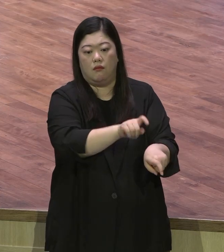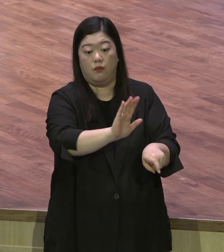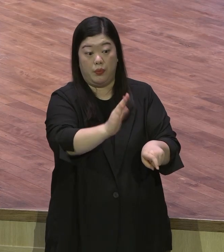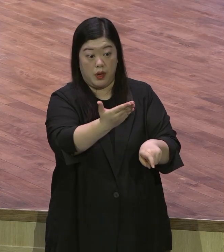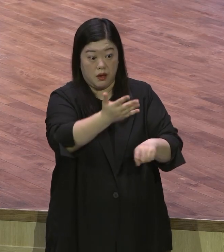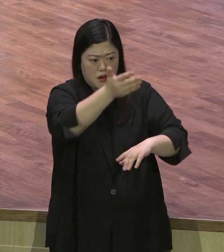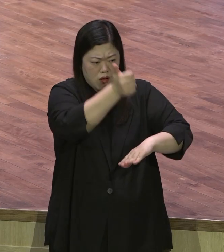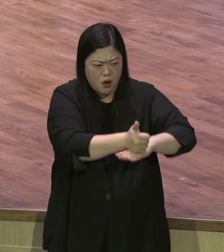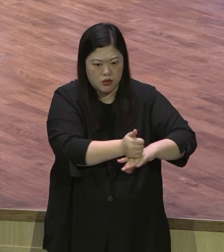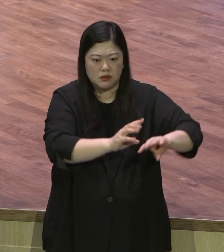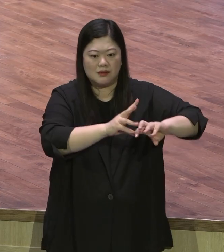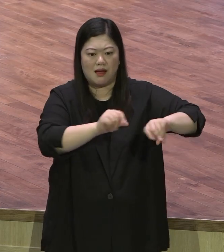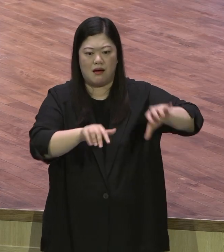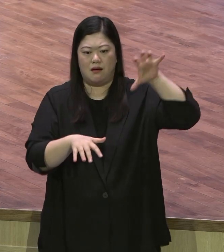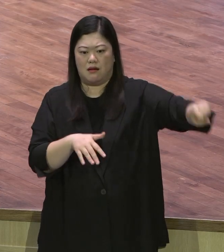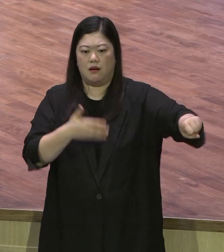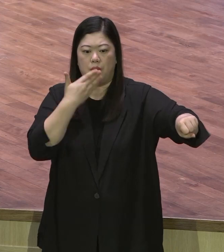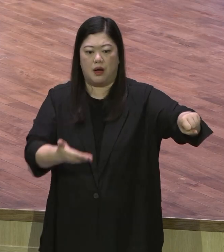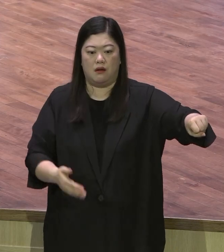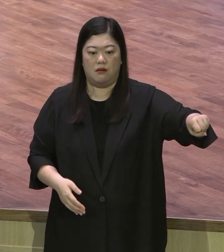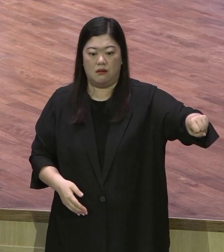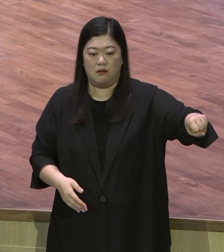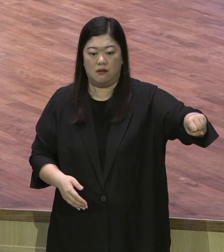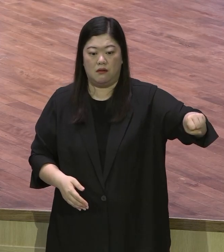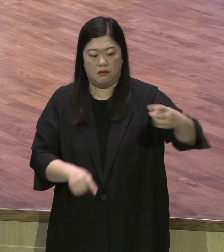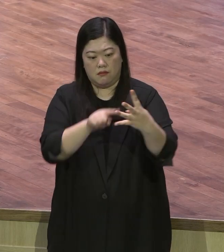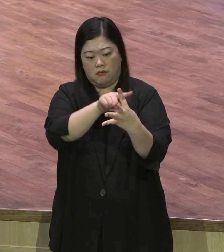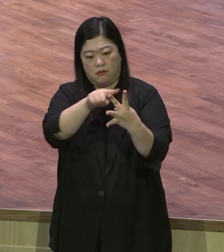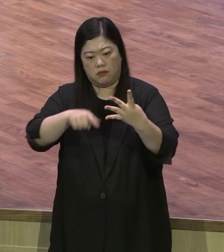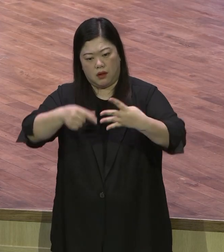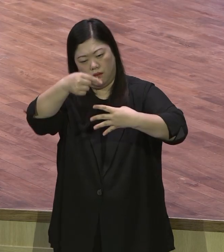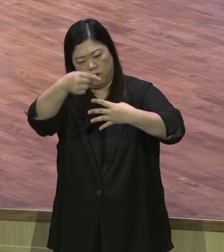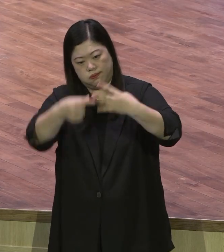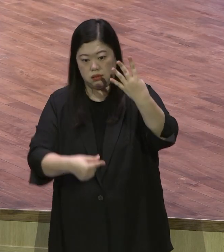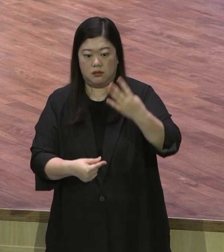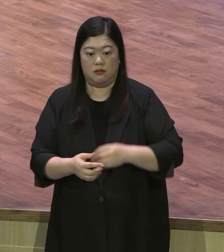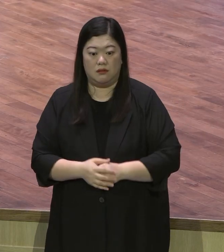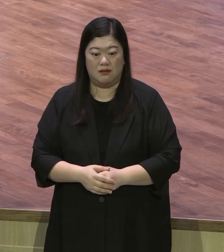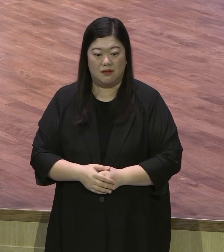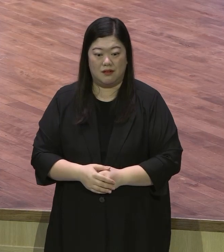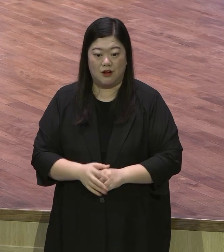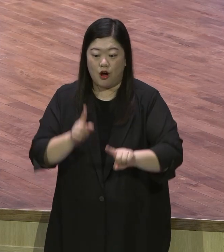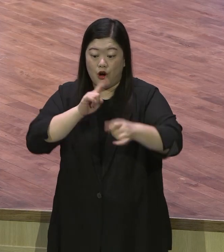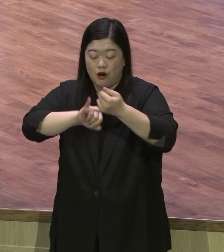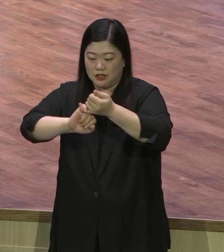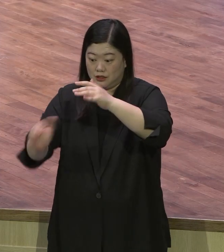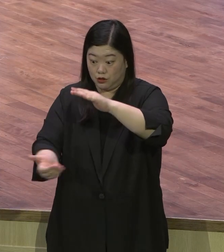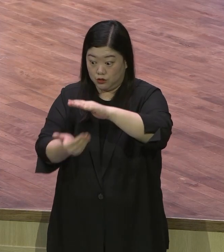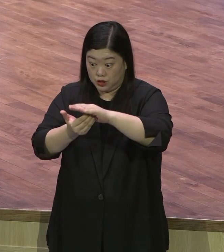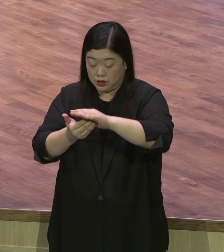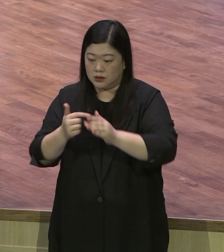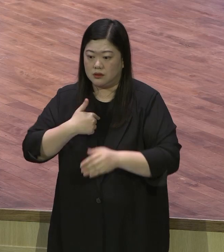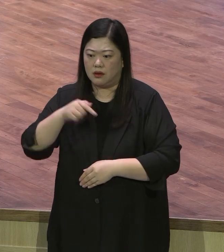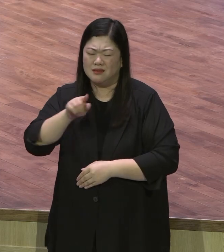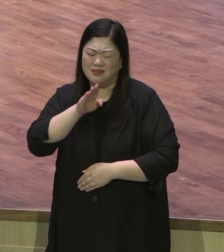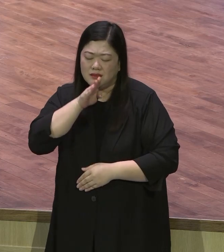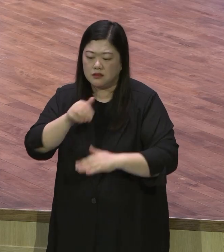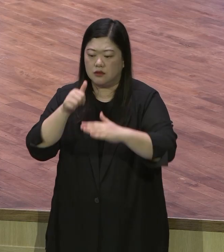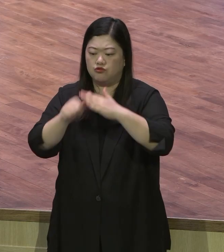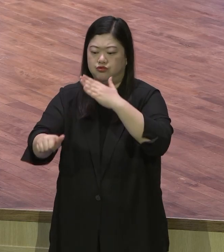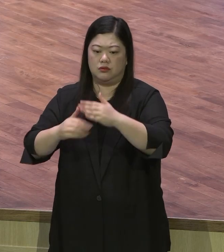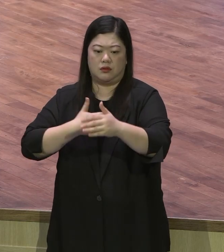된다. 하나님이 주신 예배는 기업을 본인이 얻게 된다. 언약 성취의 주인공의 삶을 살게